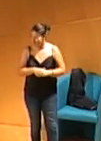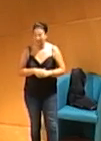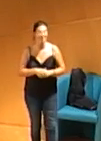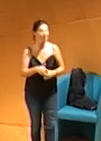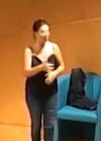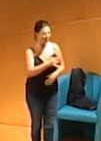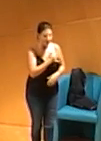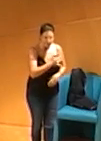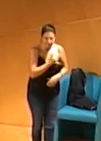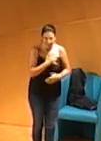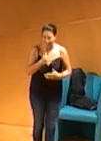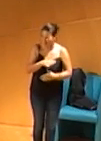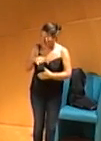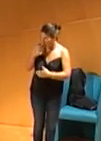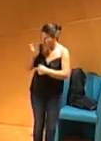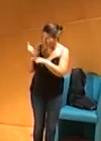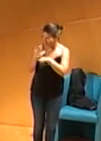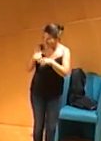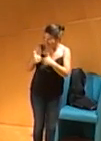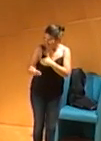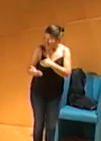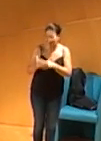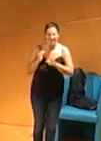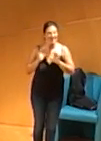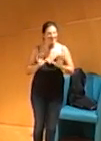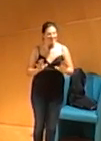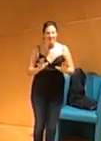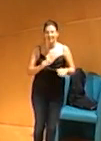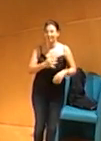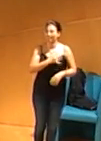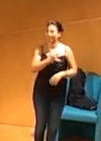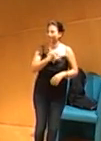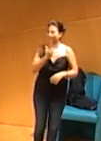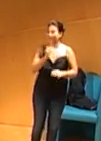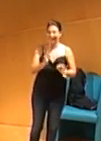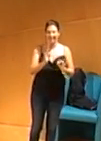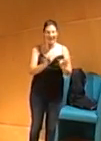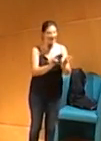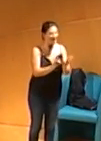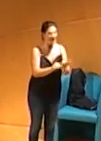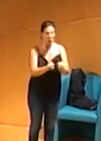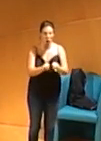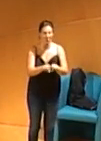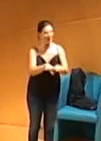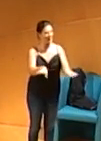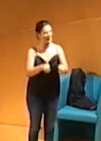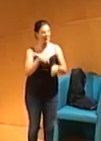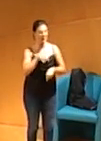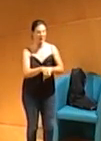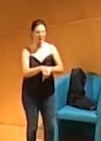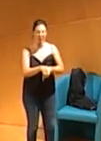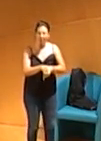Lachenal en parlera tout à l'heure, c'est tout ce qui tourne autour de la fratrie et la manière dont la fratrie a vécu